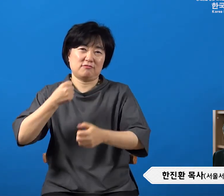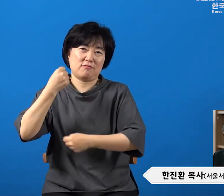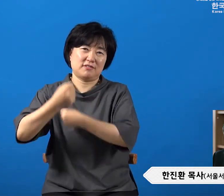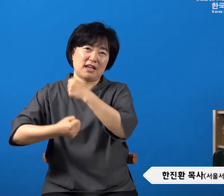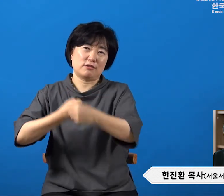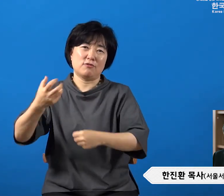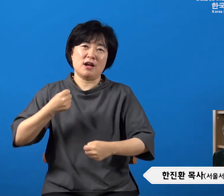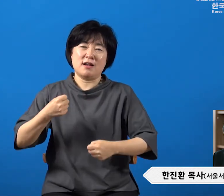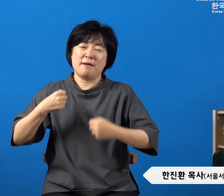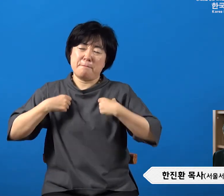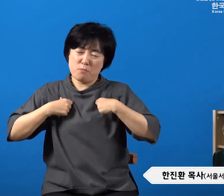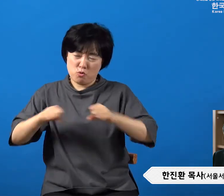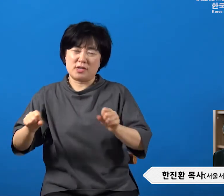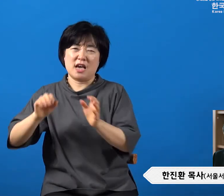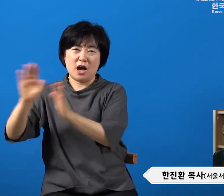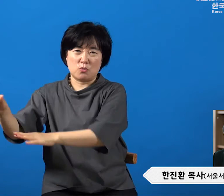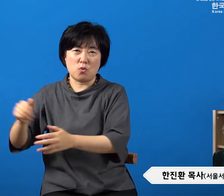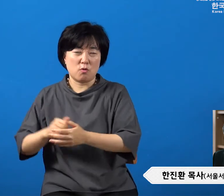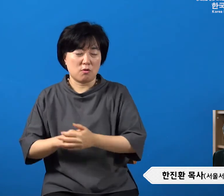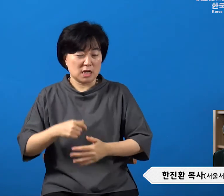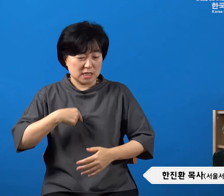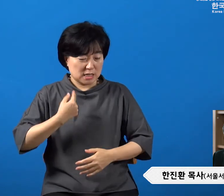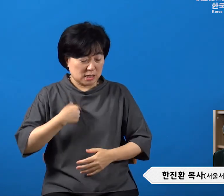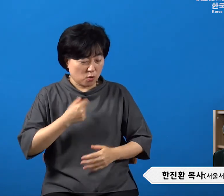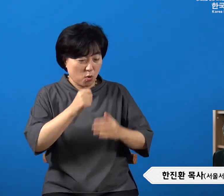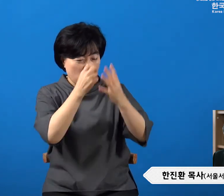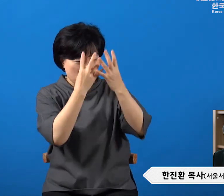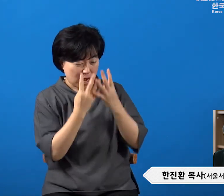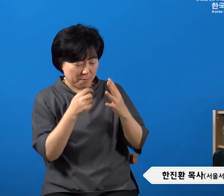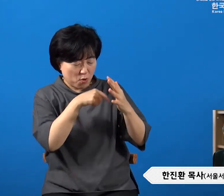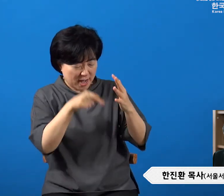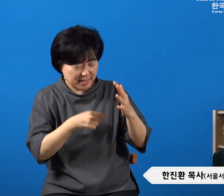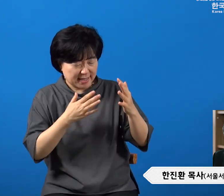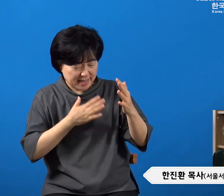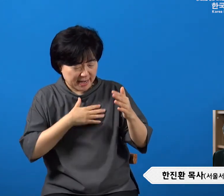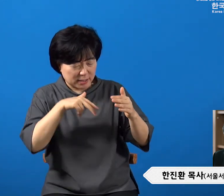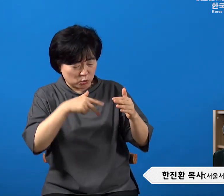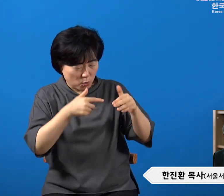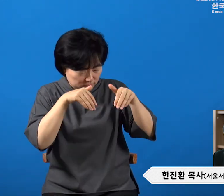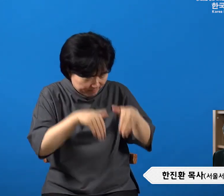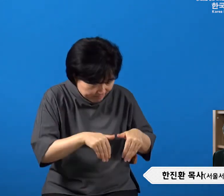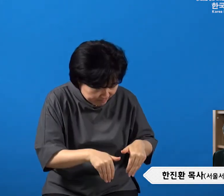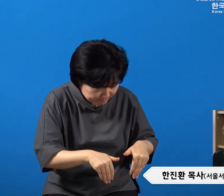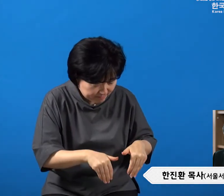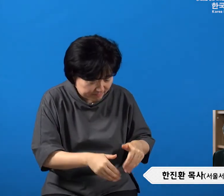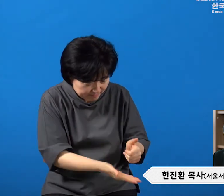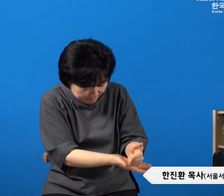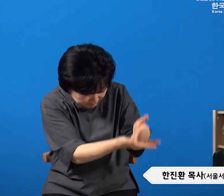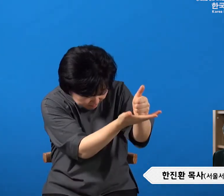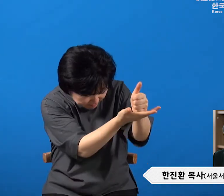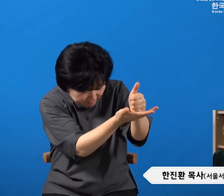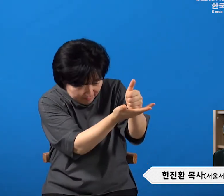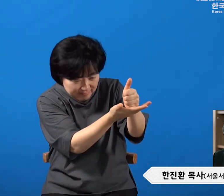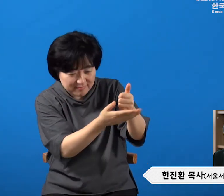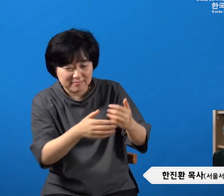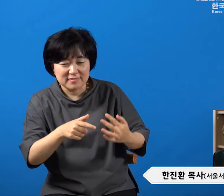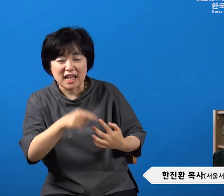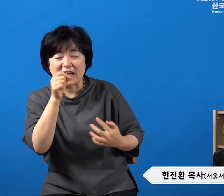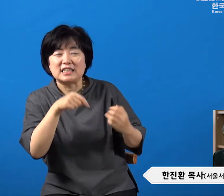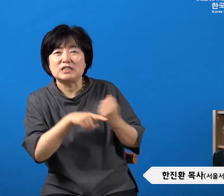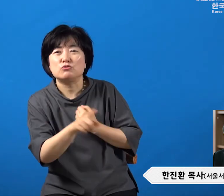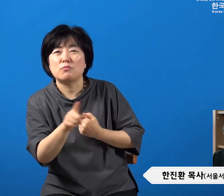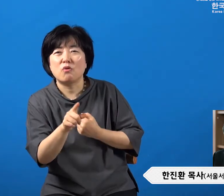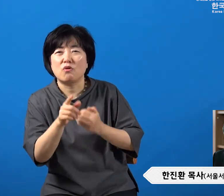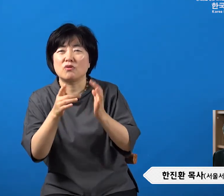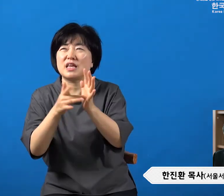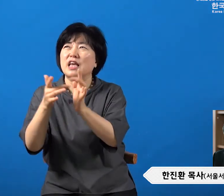얻은 자유를 포기하고 스스로 감옥 안에 있는 종이 되는 그 길을 택할 수 있었습니까?